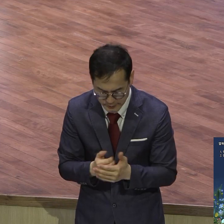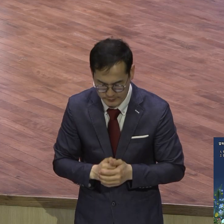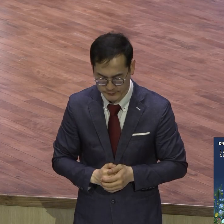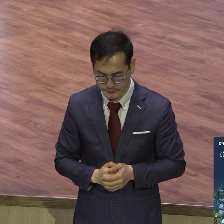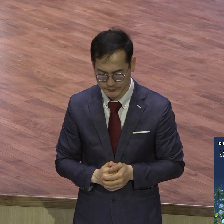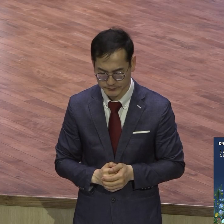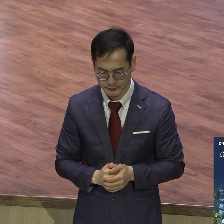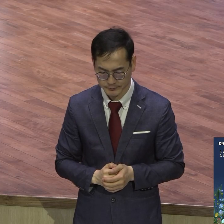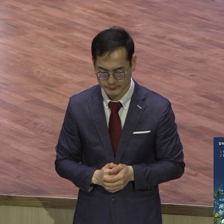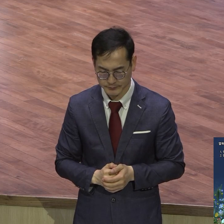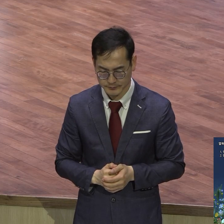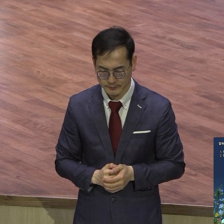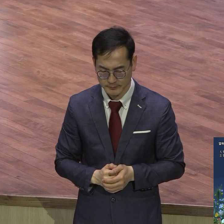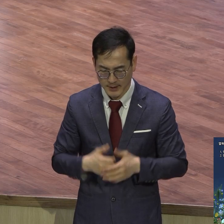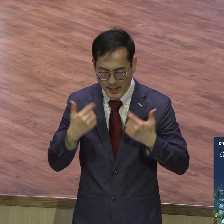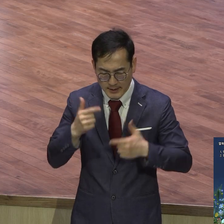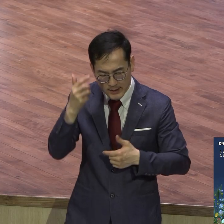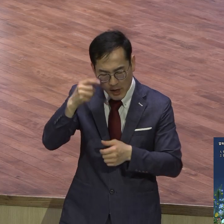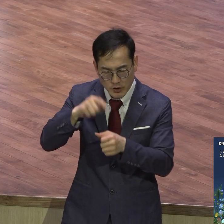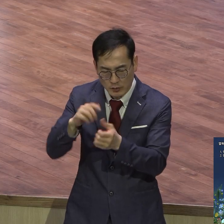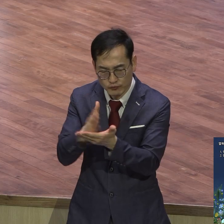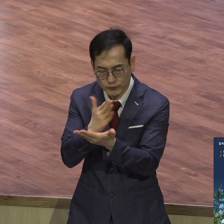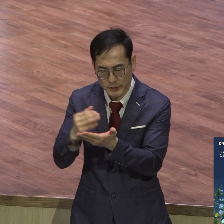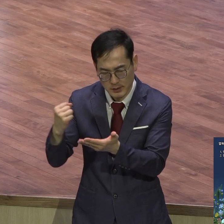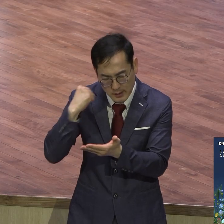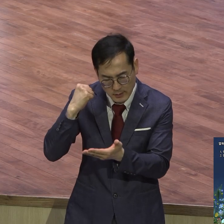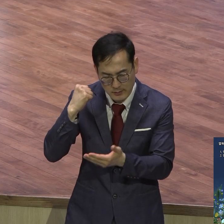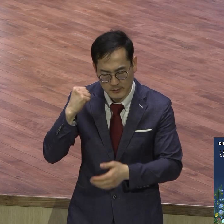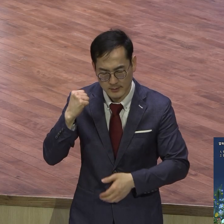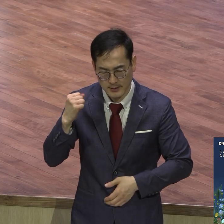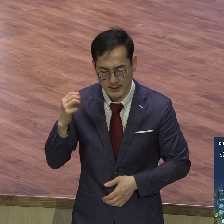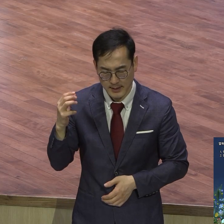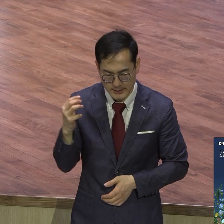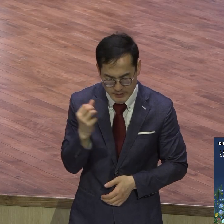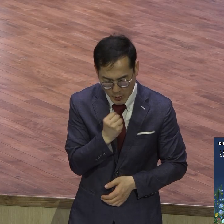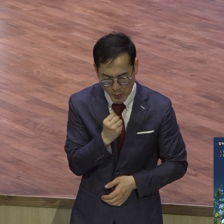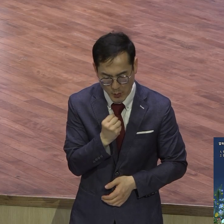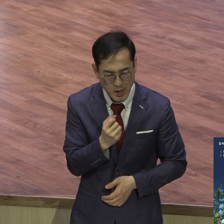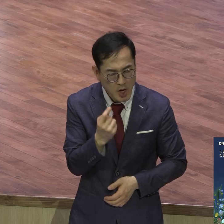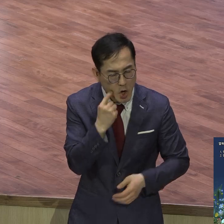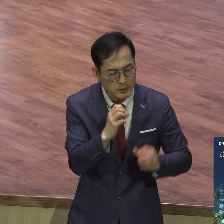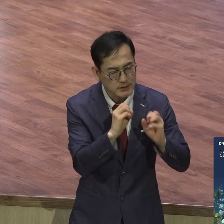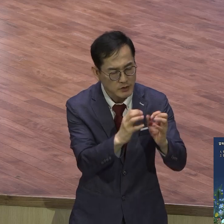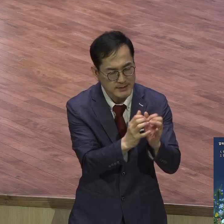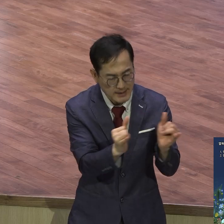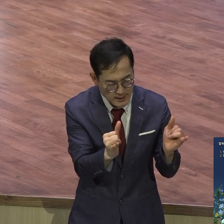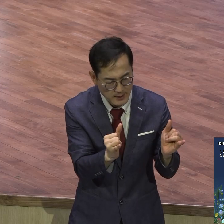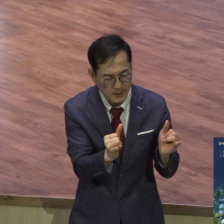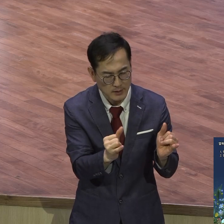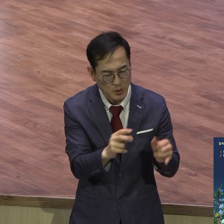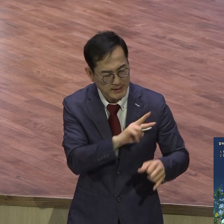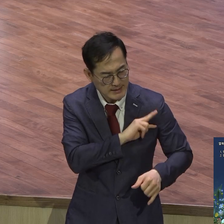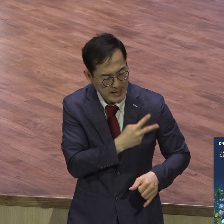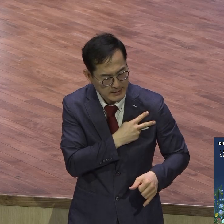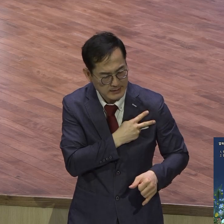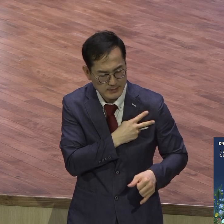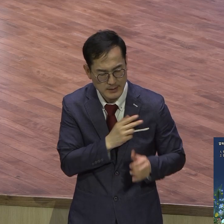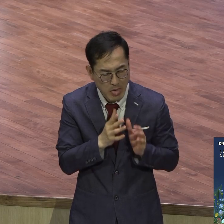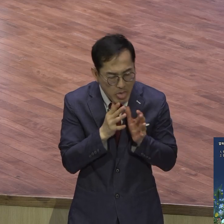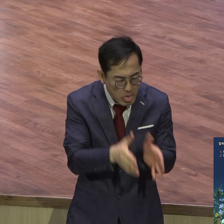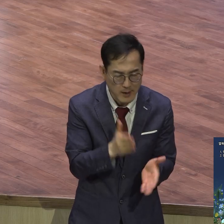늘 영적 분별력을 가지고 이 거짓 선지자들 이담들에게 속지